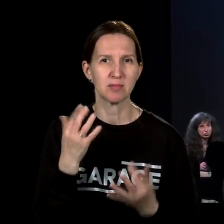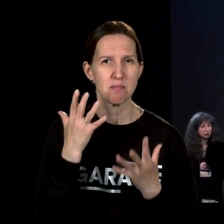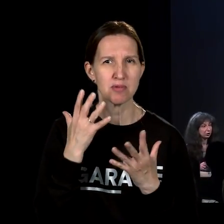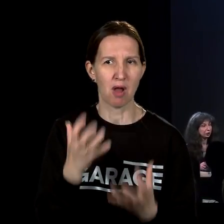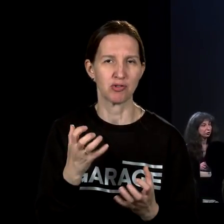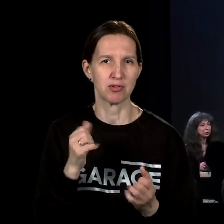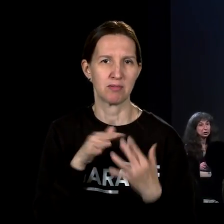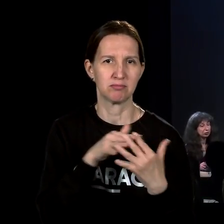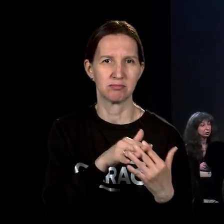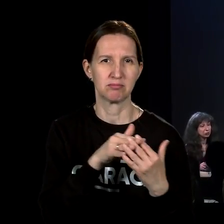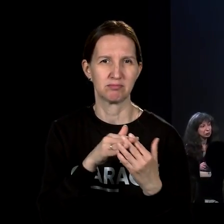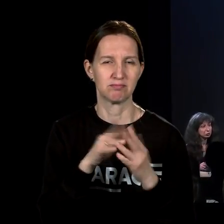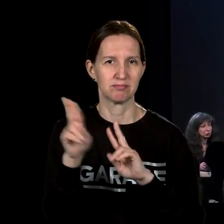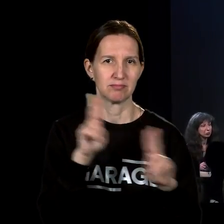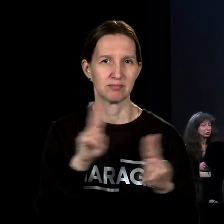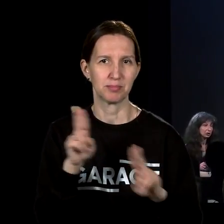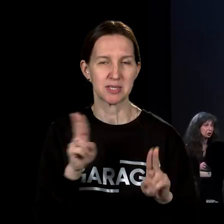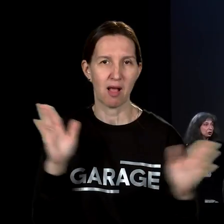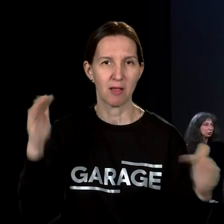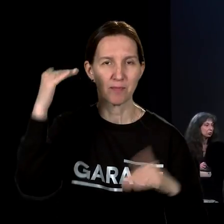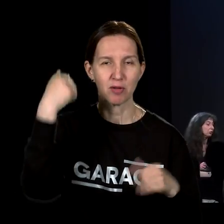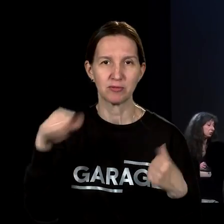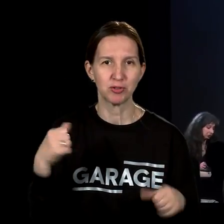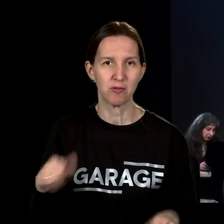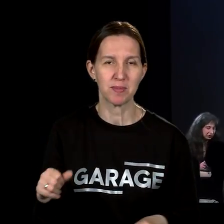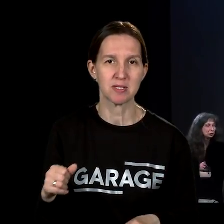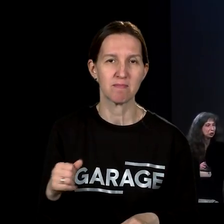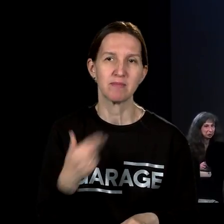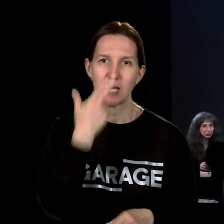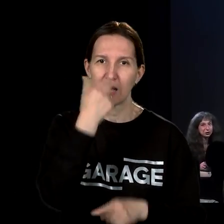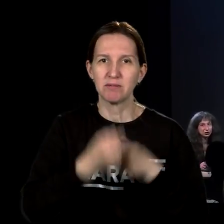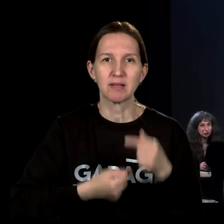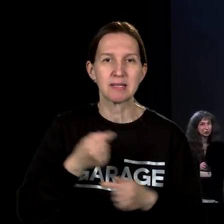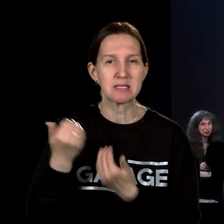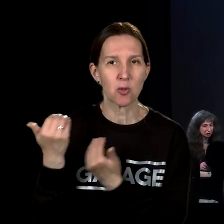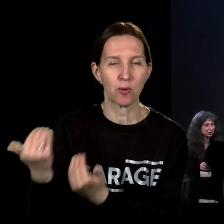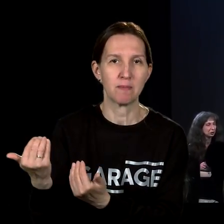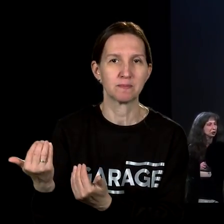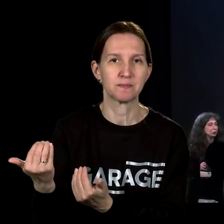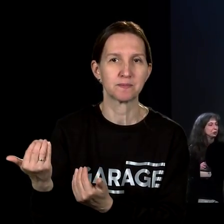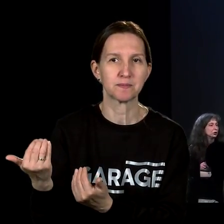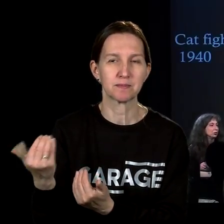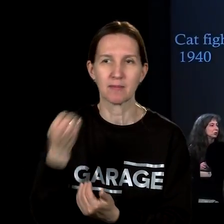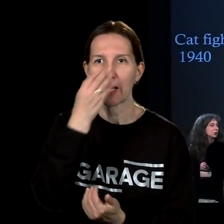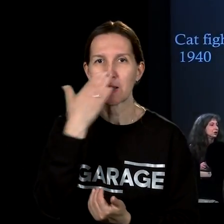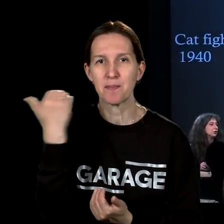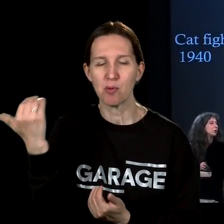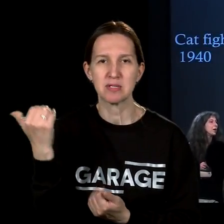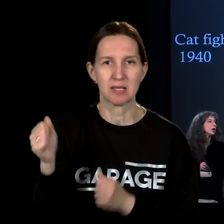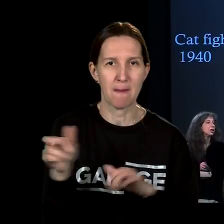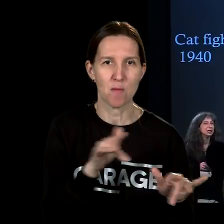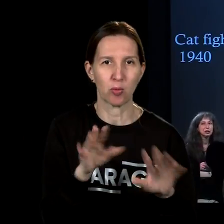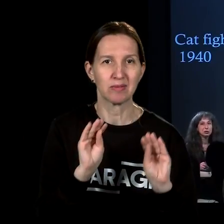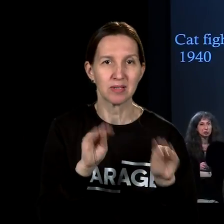мрачная батальная живопись, не достаточно в традиционном, опять-таки, с традиционными японскими